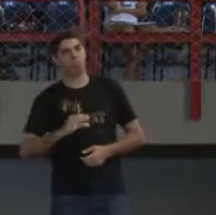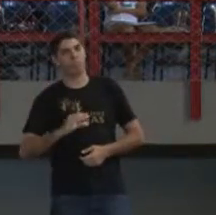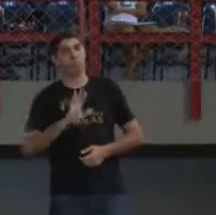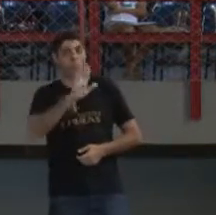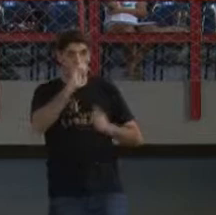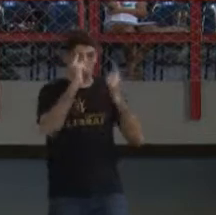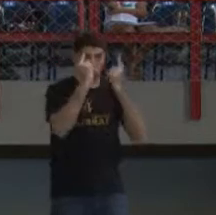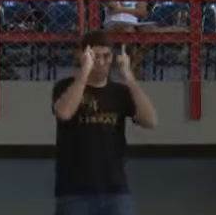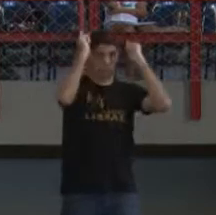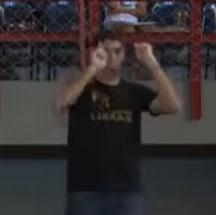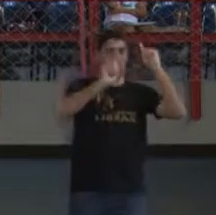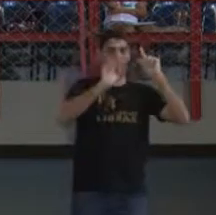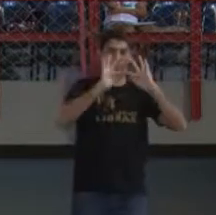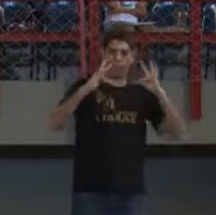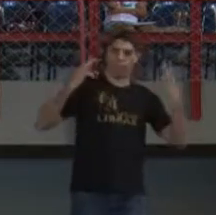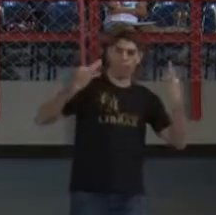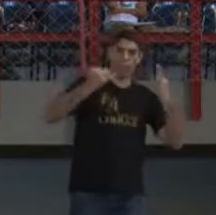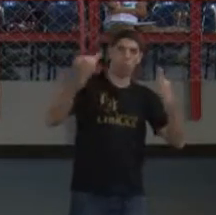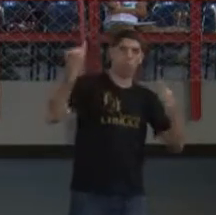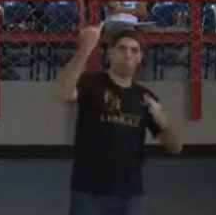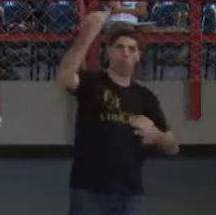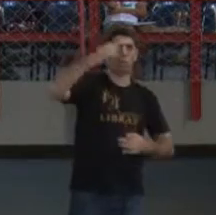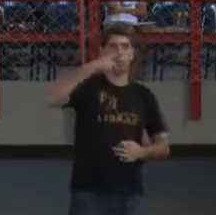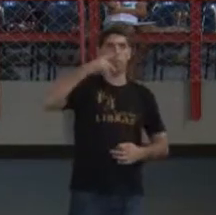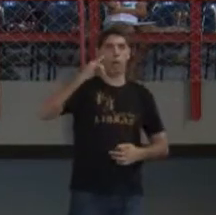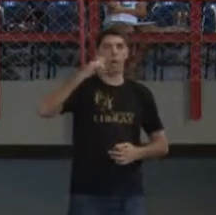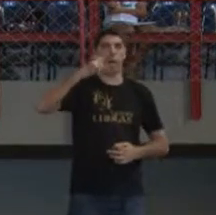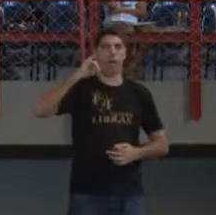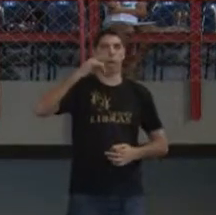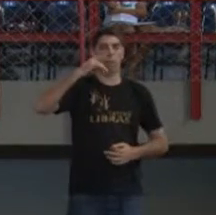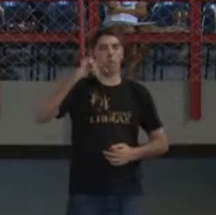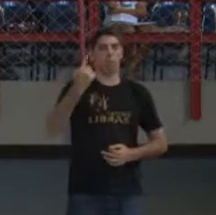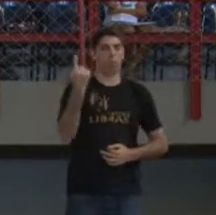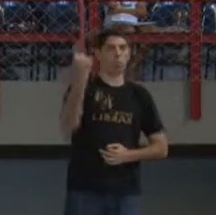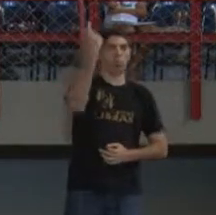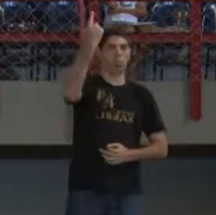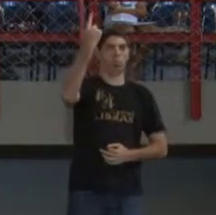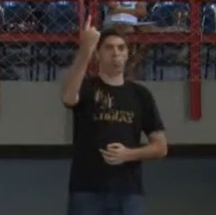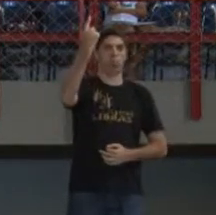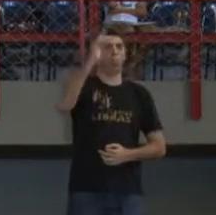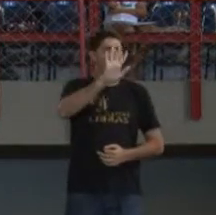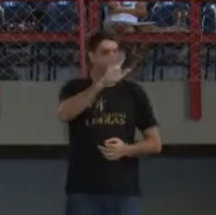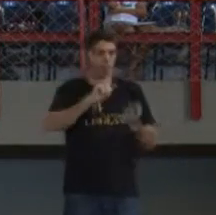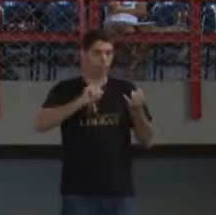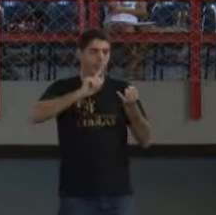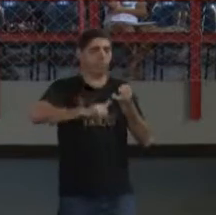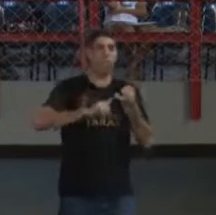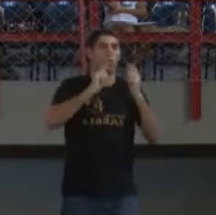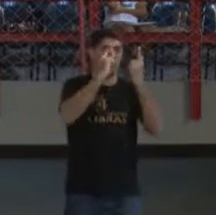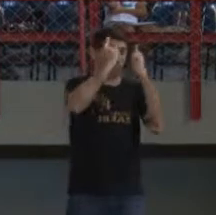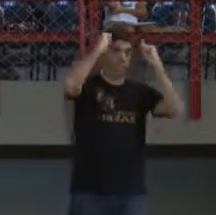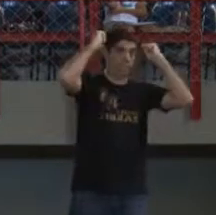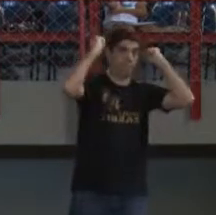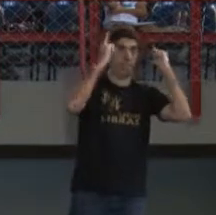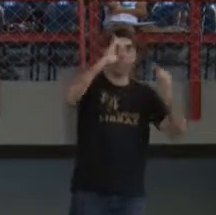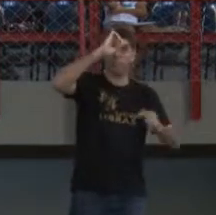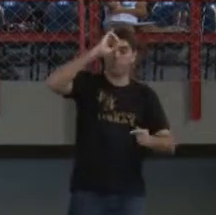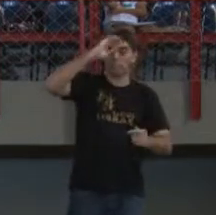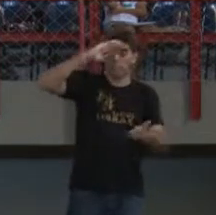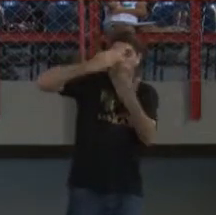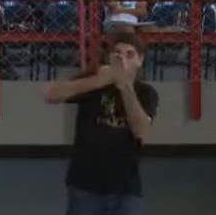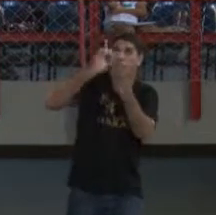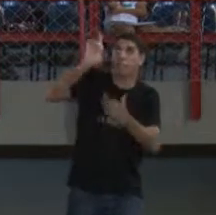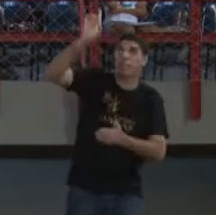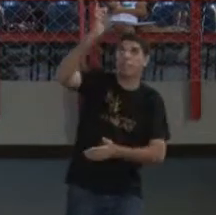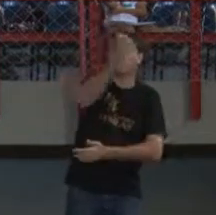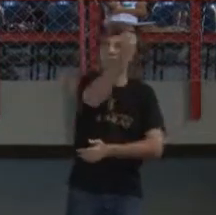patriarcal. A gente já sabe que eles são patriarcais, politeístas e que a terra é o mais importante. Qual é a grande diferença